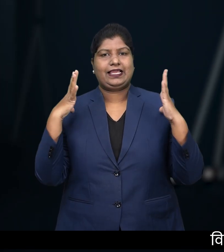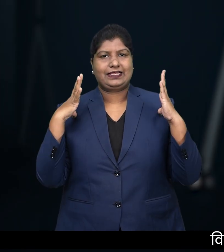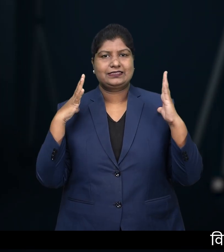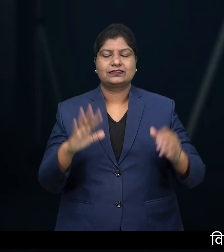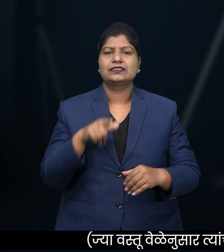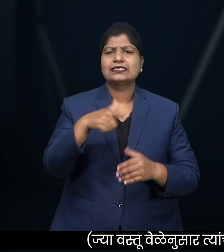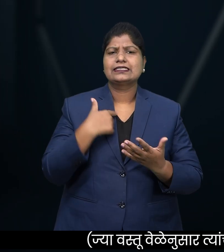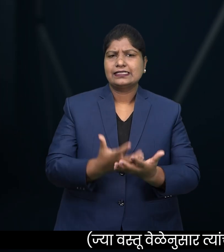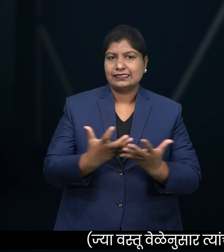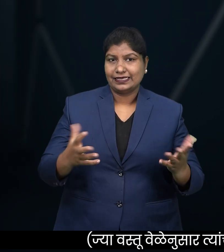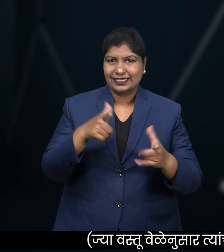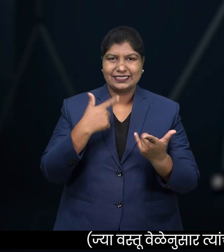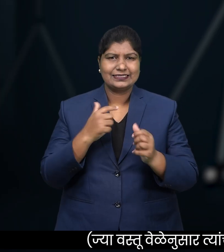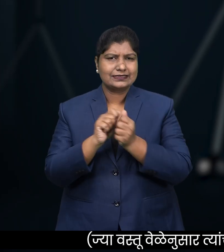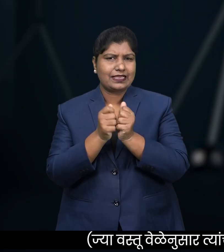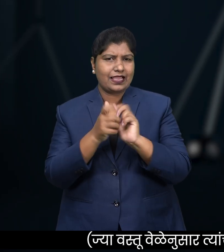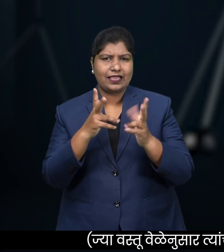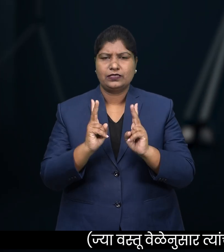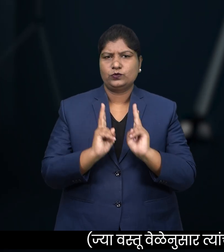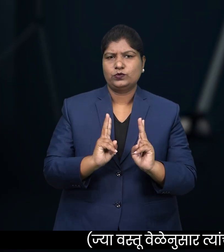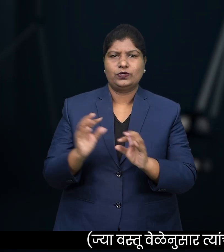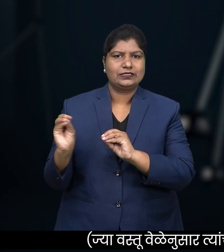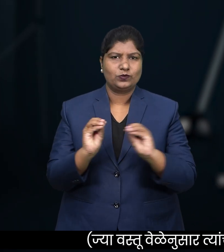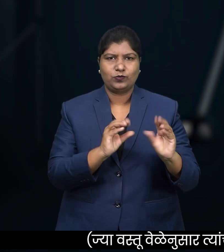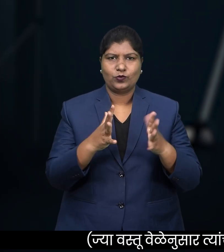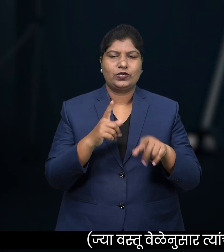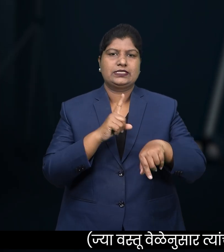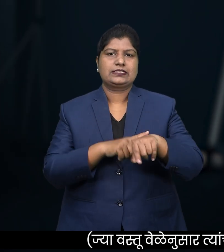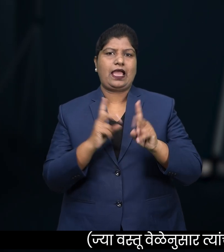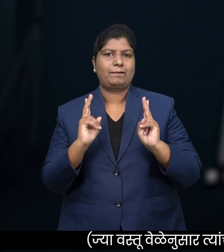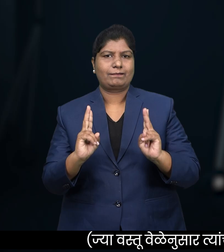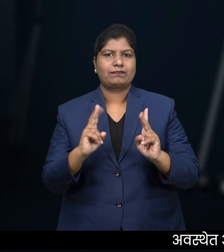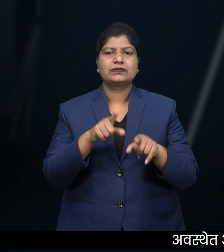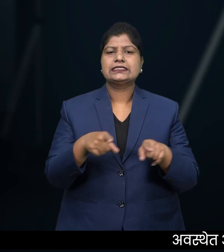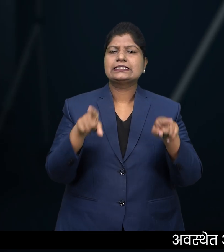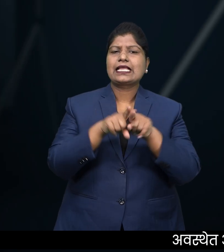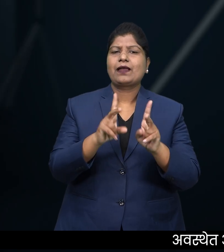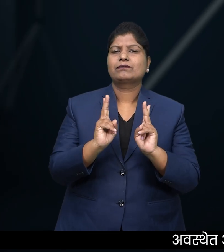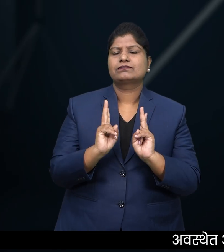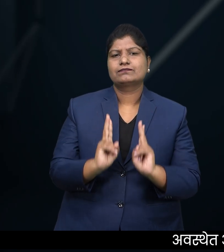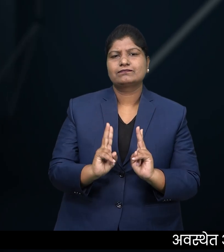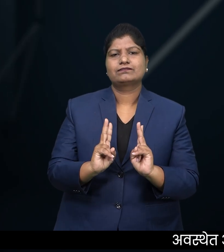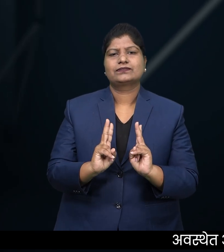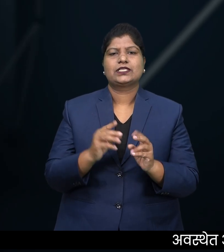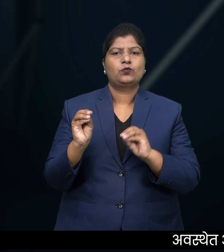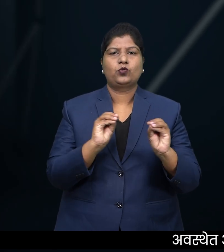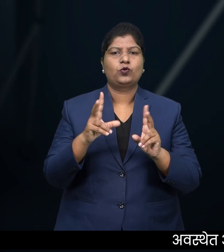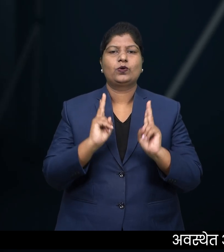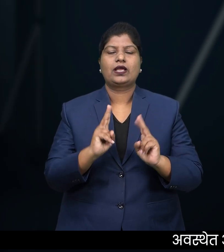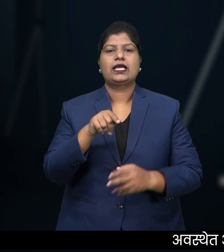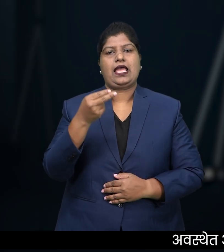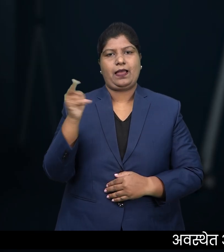विश्रामावस्था, ज्या वस्तू वेळेनुसार त्यांची स्थिती बदलत नाहीत त्या विश्रामावस्थेत आहेत असे म्हणतात।